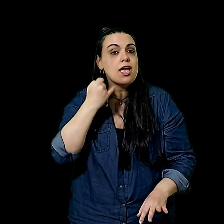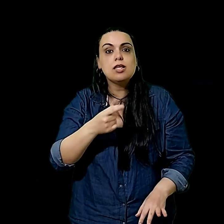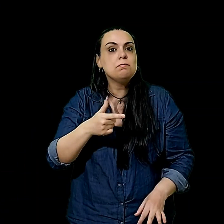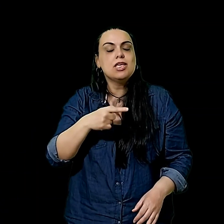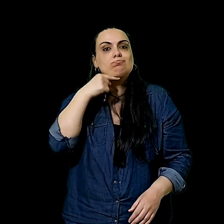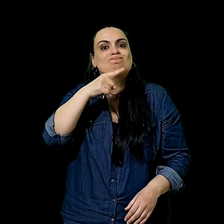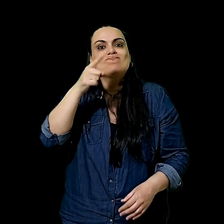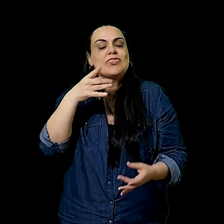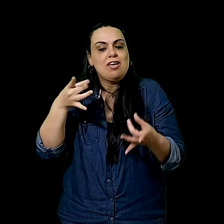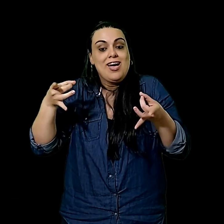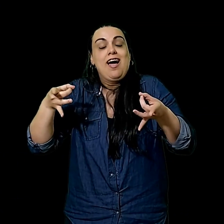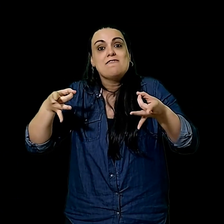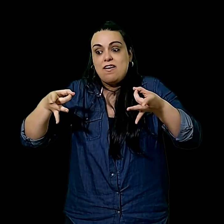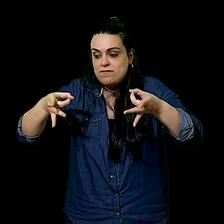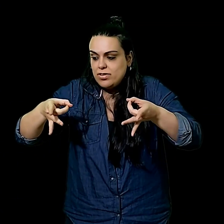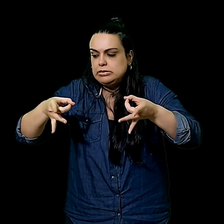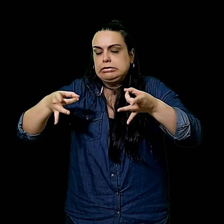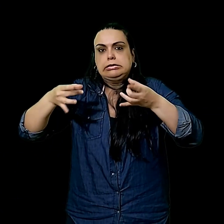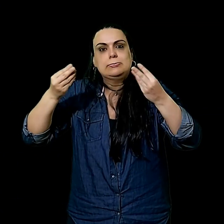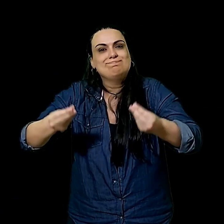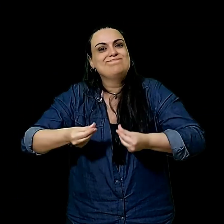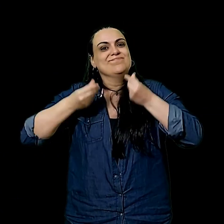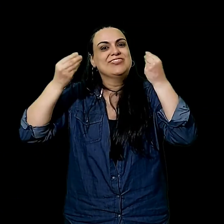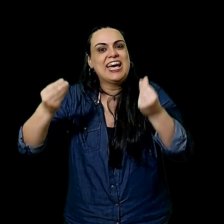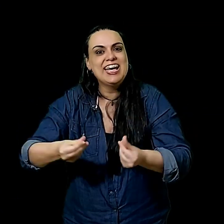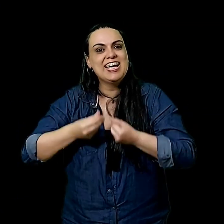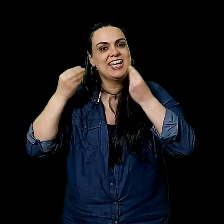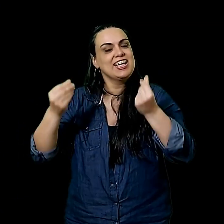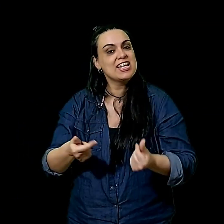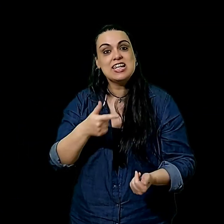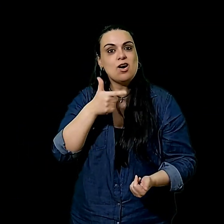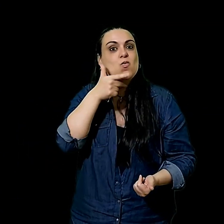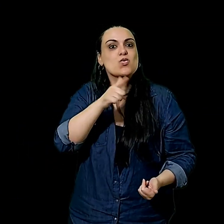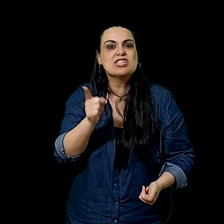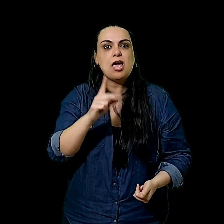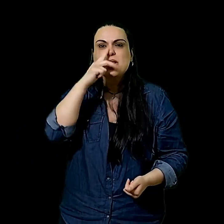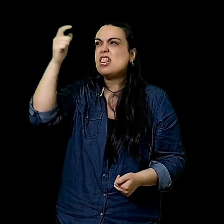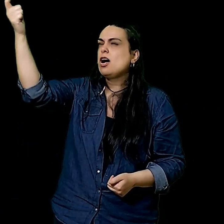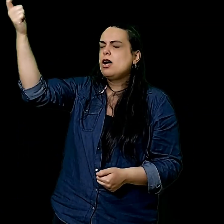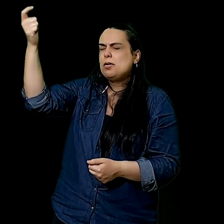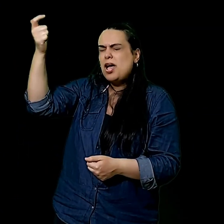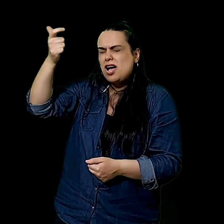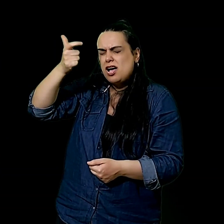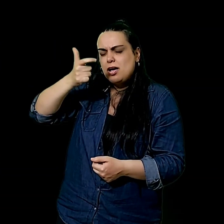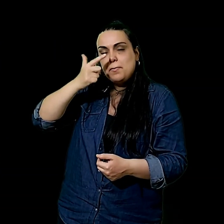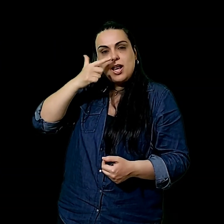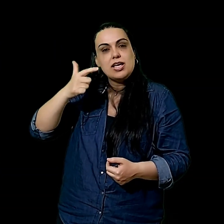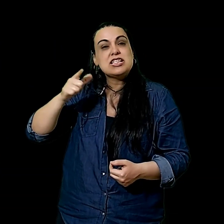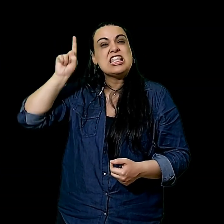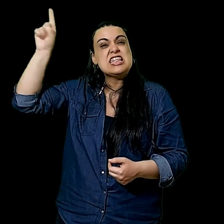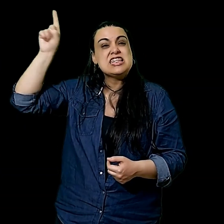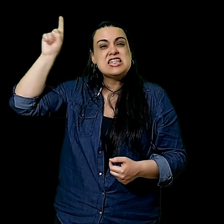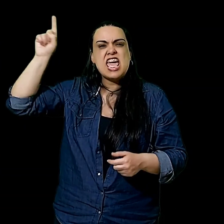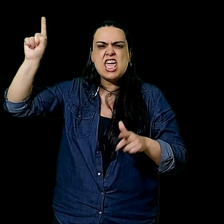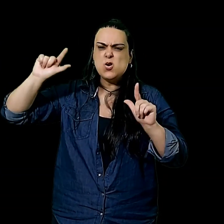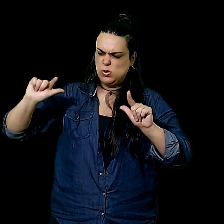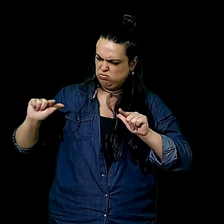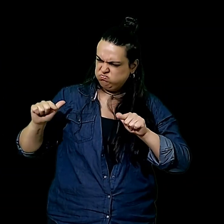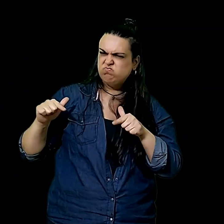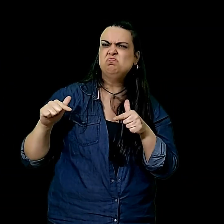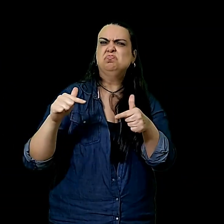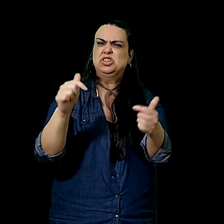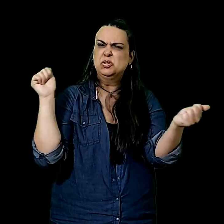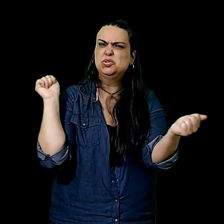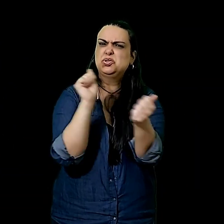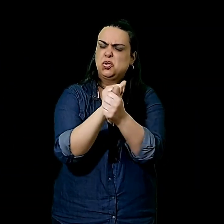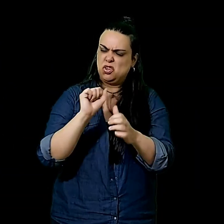isso, porque a palavra do Senhor queimava nele. E aí ele vai dando continuidade ao texto, e aí ele diz assim, mas o Senhor está comigo como um valente terrível.